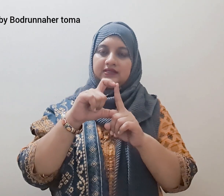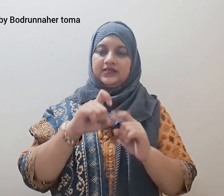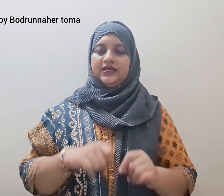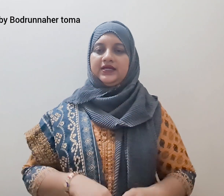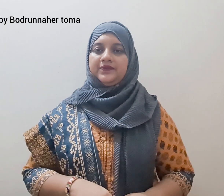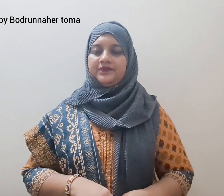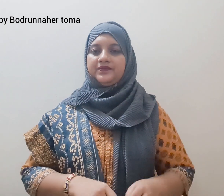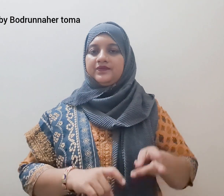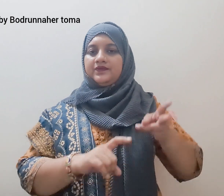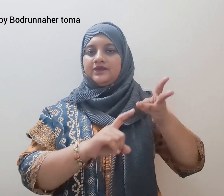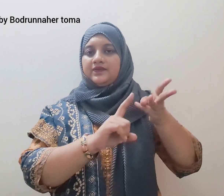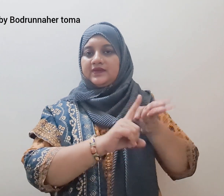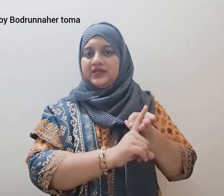ডি, ই,